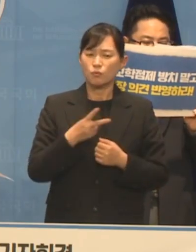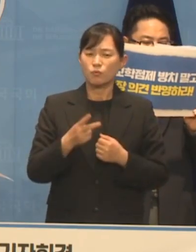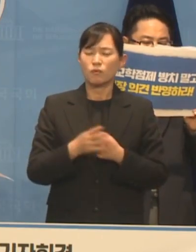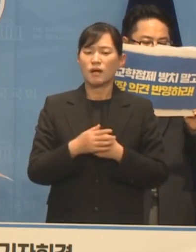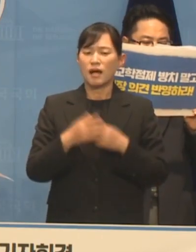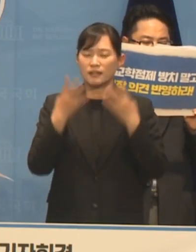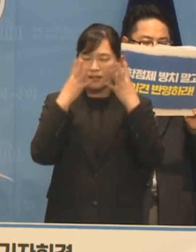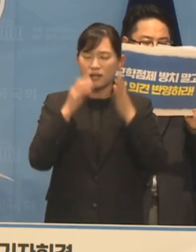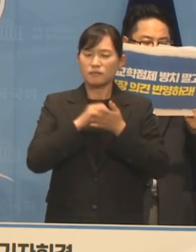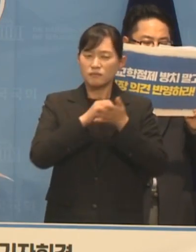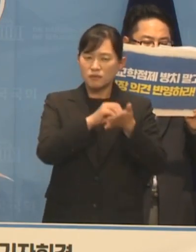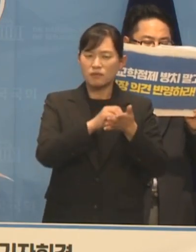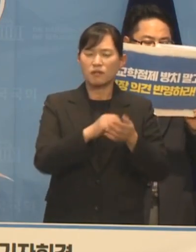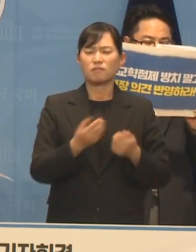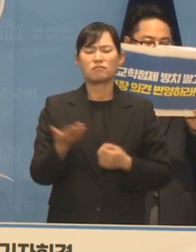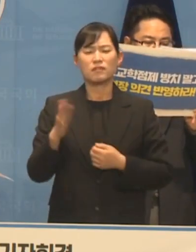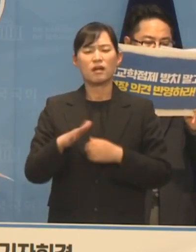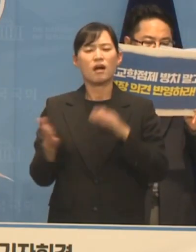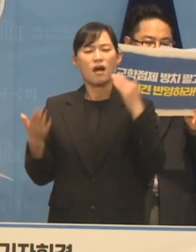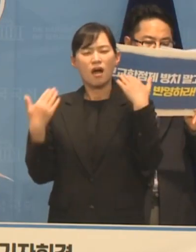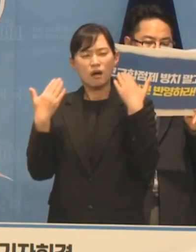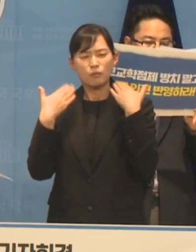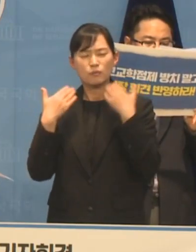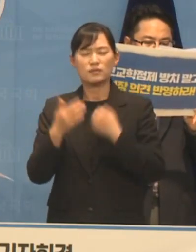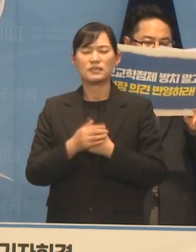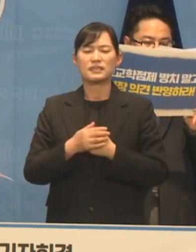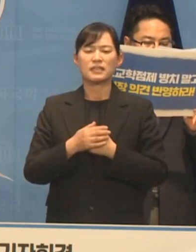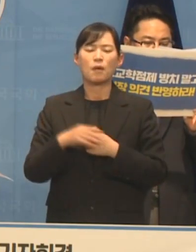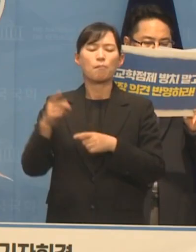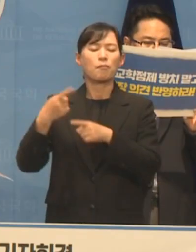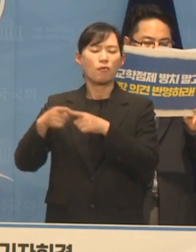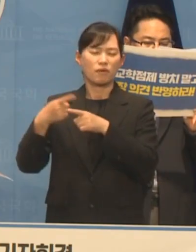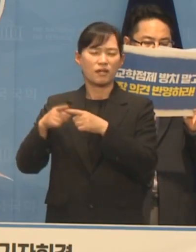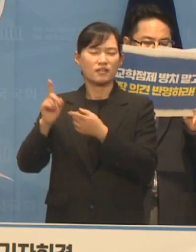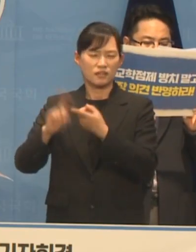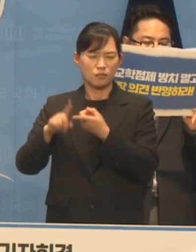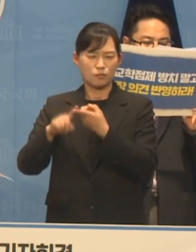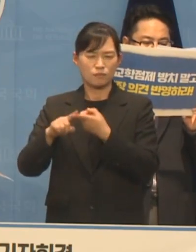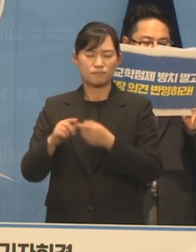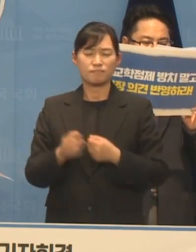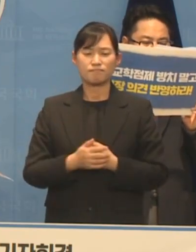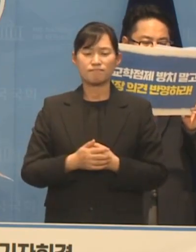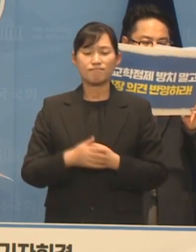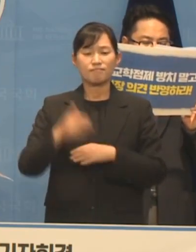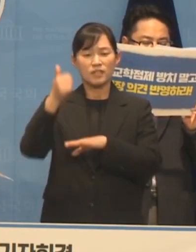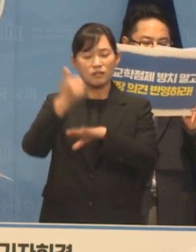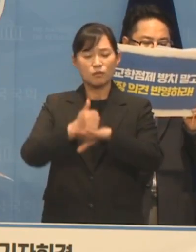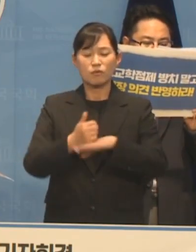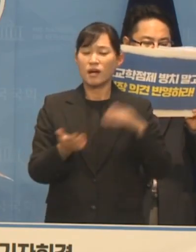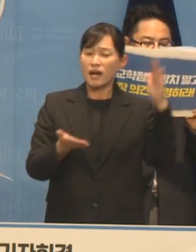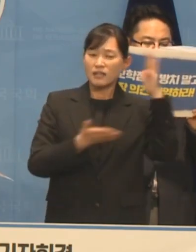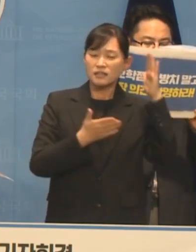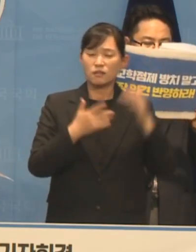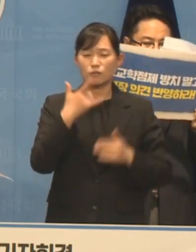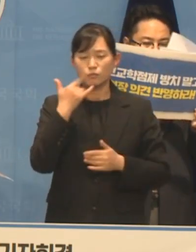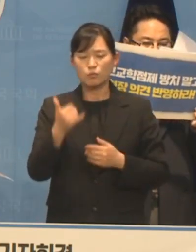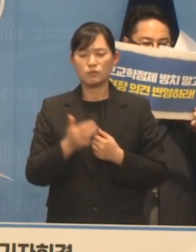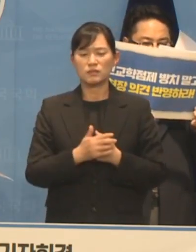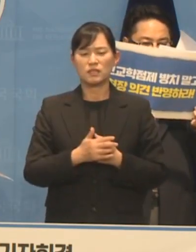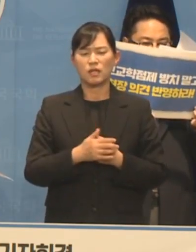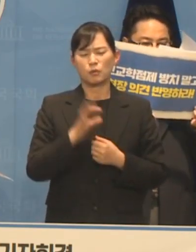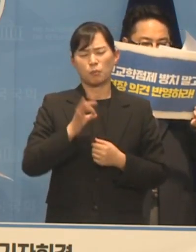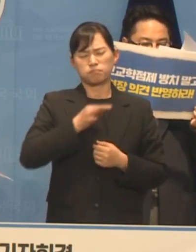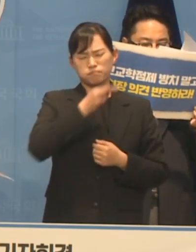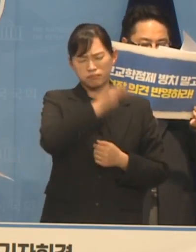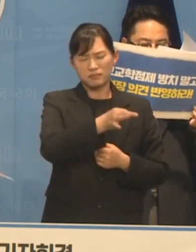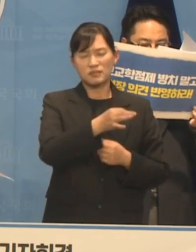대입은 여전히 수능 중심, 상대평가 중심의 체계를 유지하고 있습니다. 그 결과 학생과 학부모는 고액